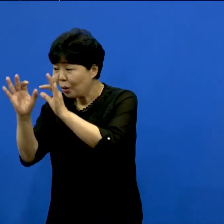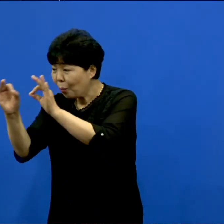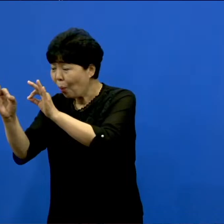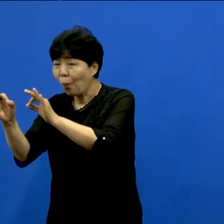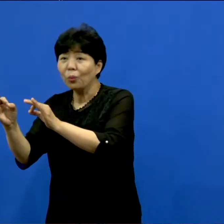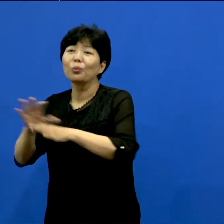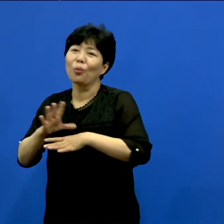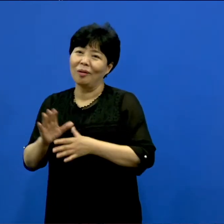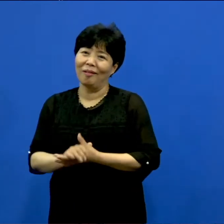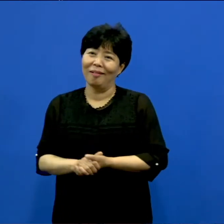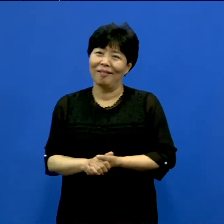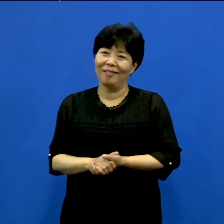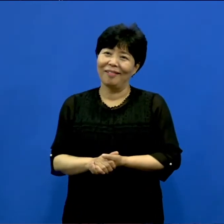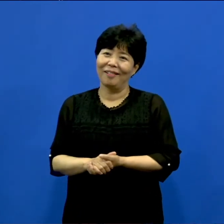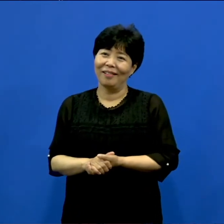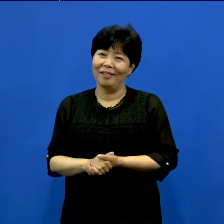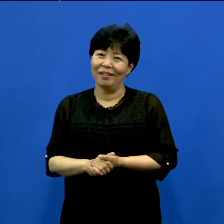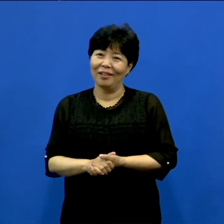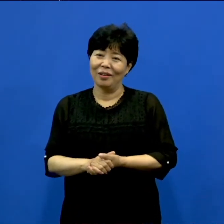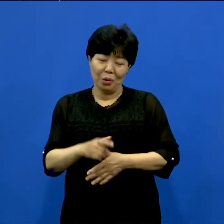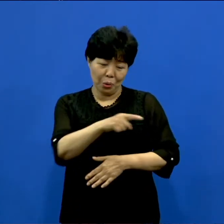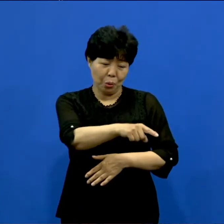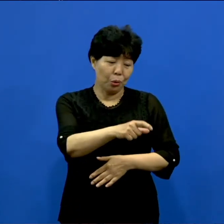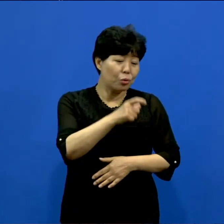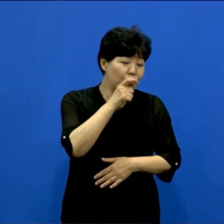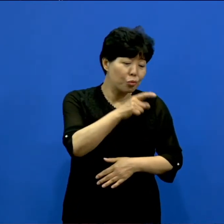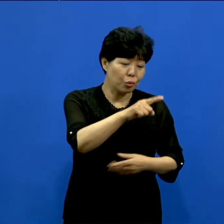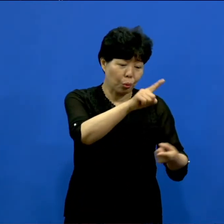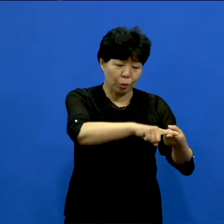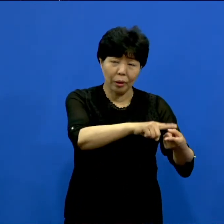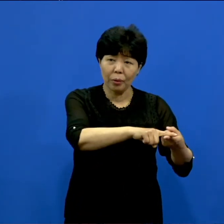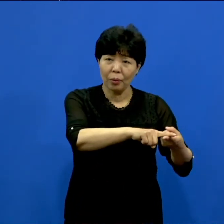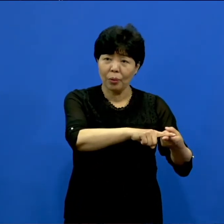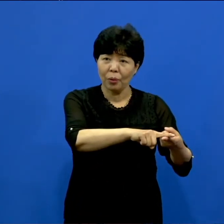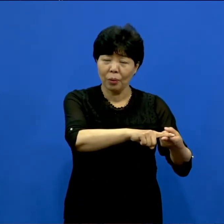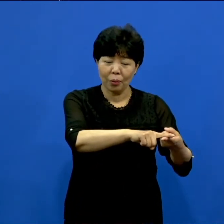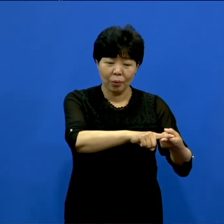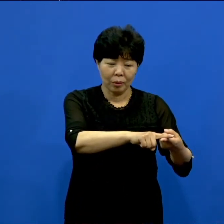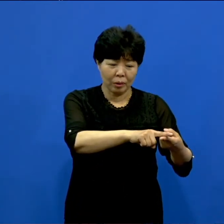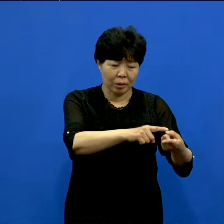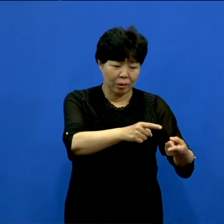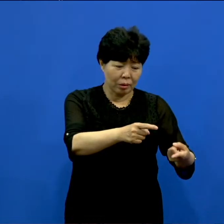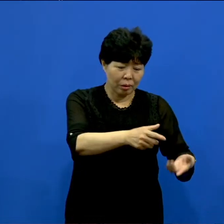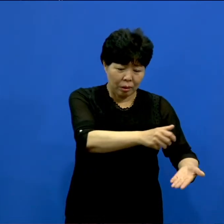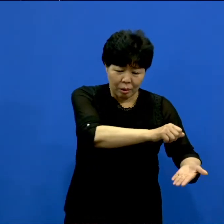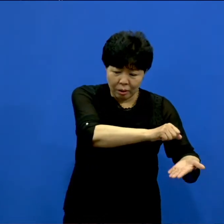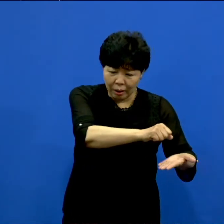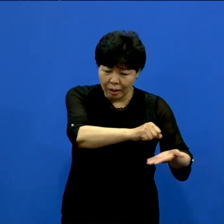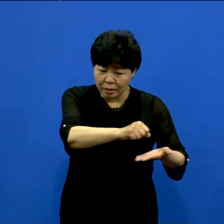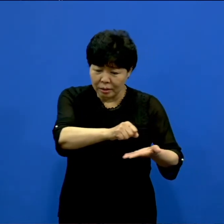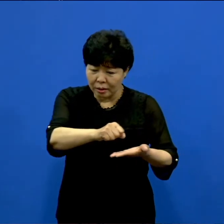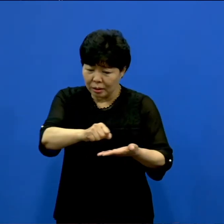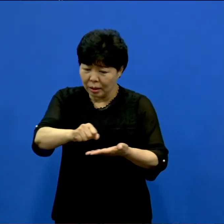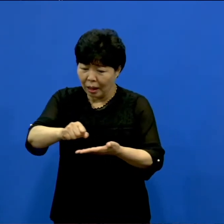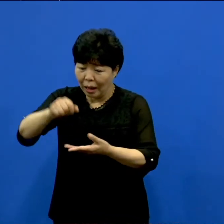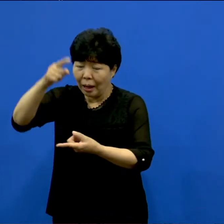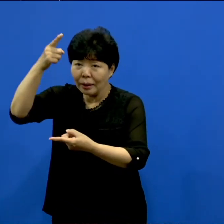여러분 그 하인들이 한 것은 딱 하나밖에 없어요. 그냥 딜리버리 한 거예요. 통로요,